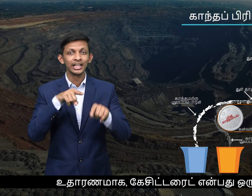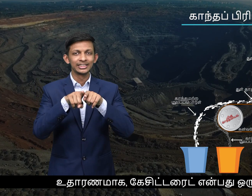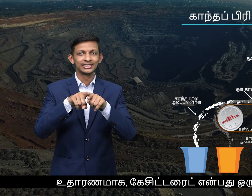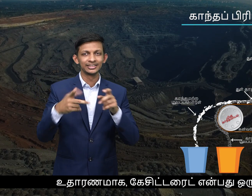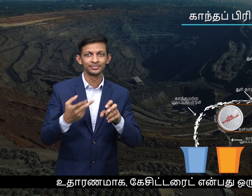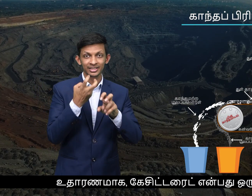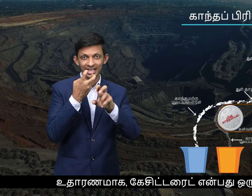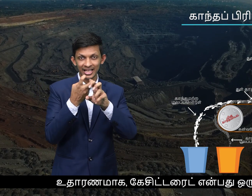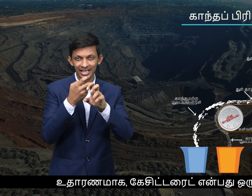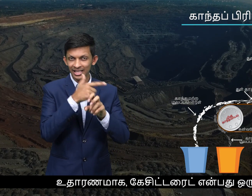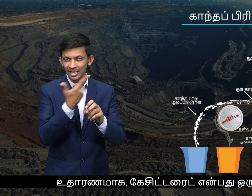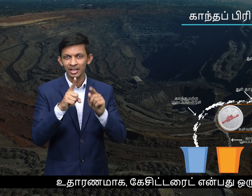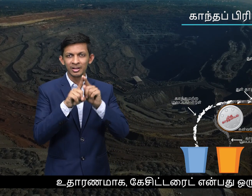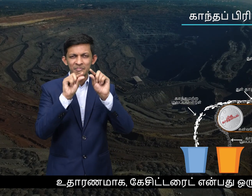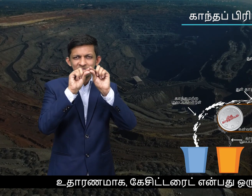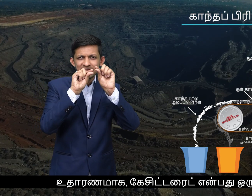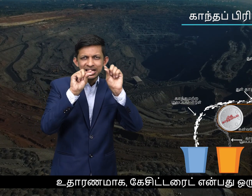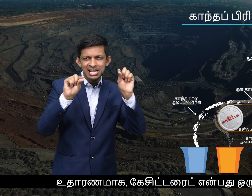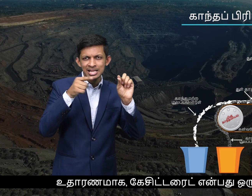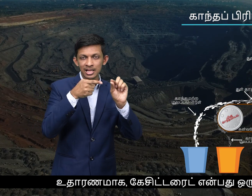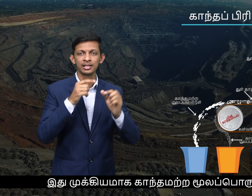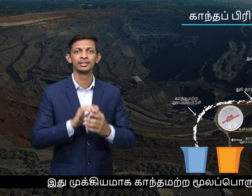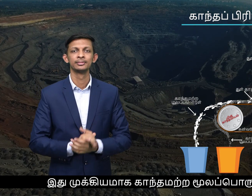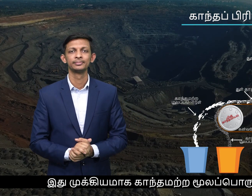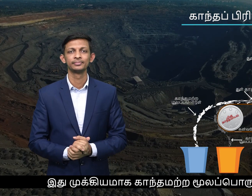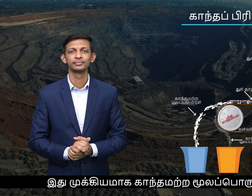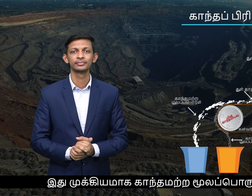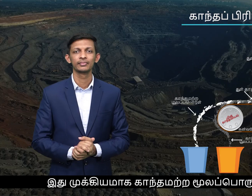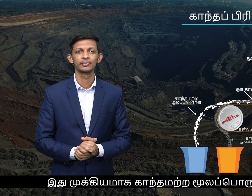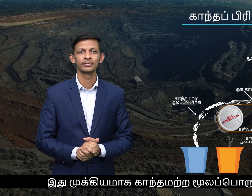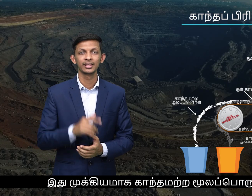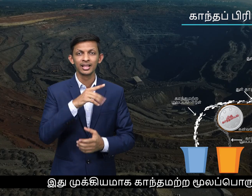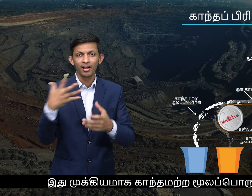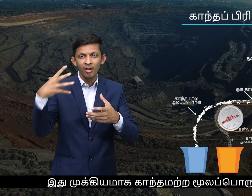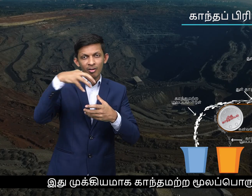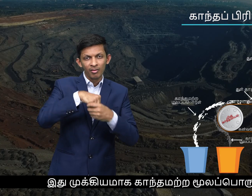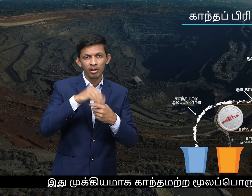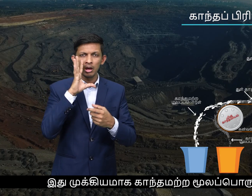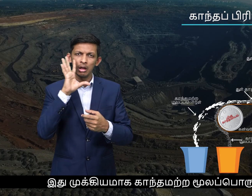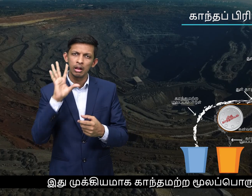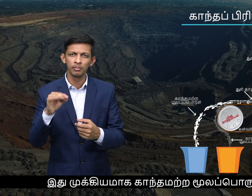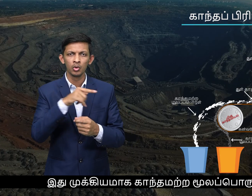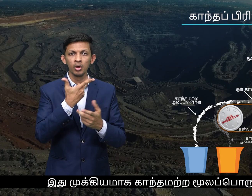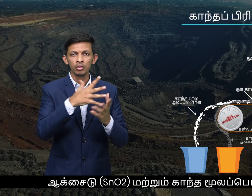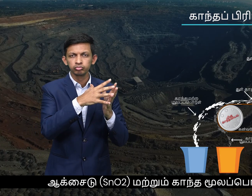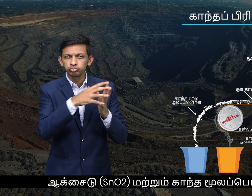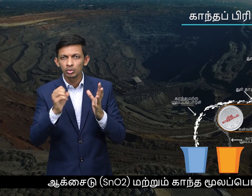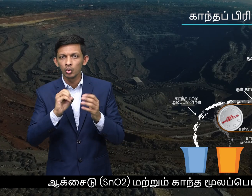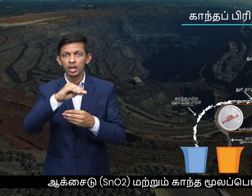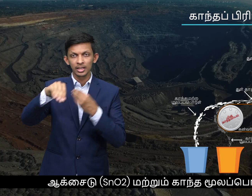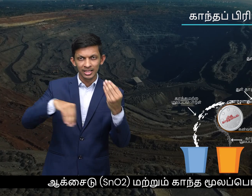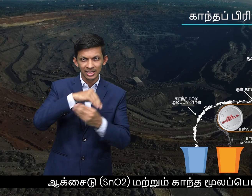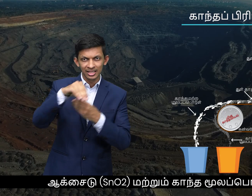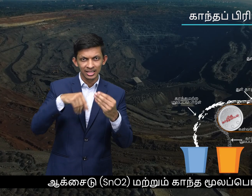உதாரணமாக, காசிட்ரைட் என்பது ஒரு டின் தாது. இது முக்கியமாக காந்தமற்ற மூலப்பொருள் ஸ்டானிக்